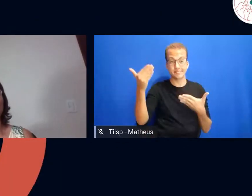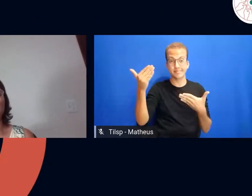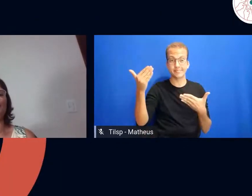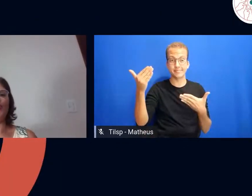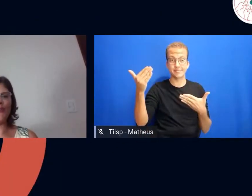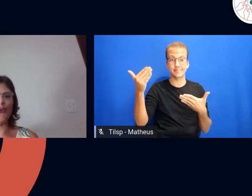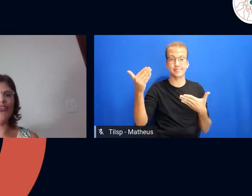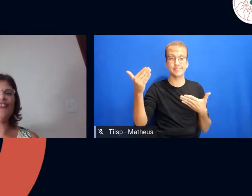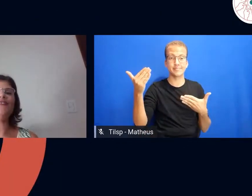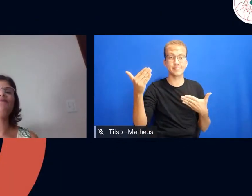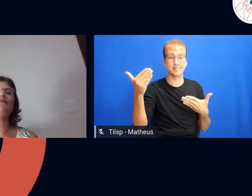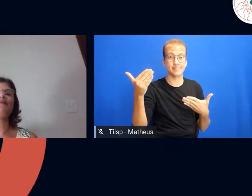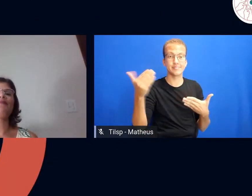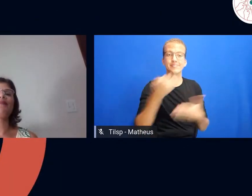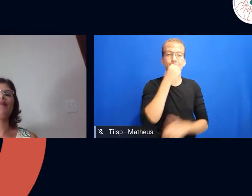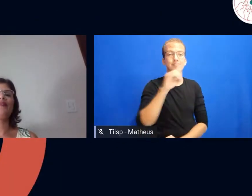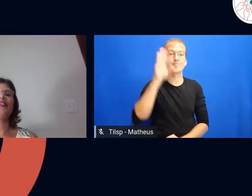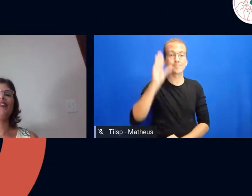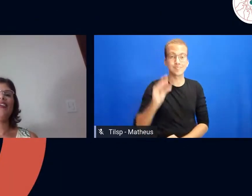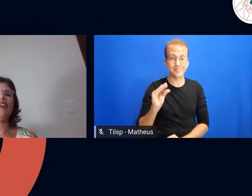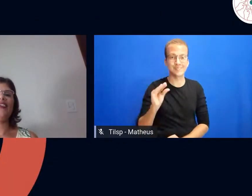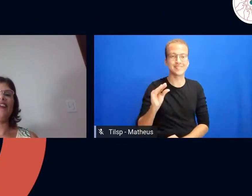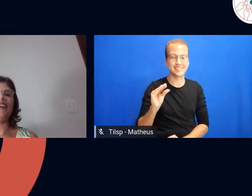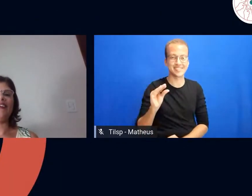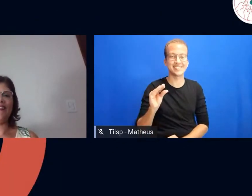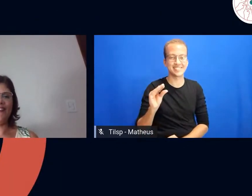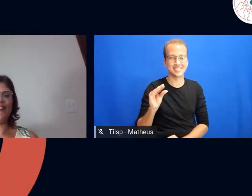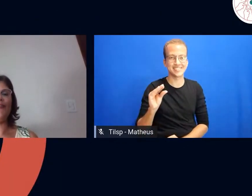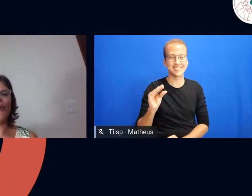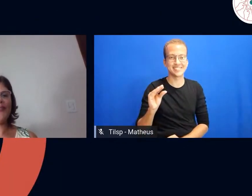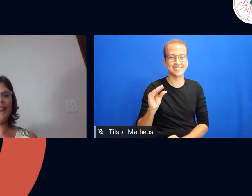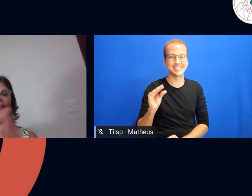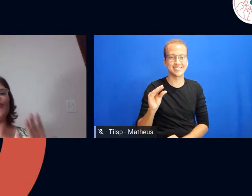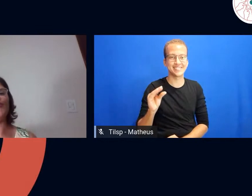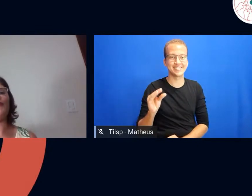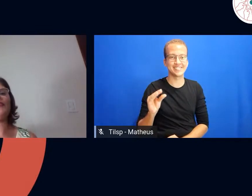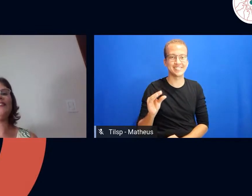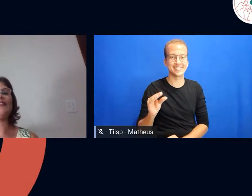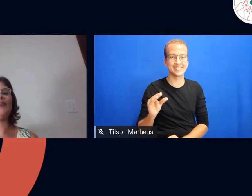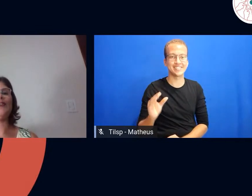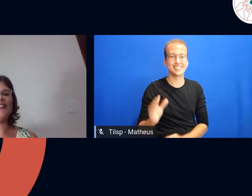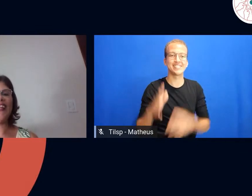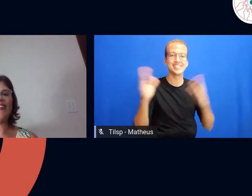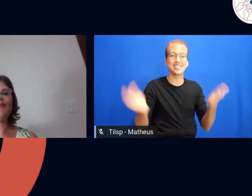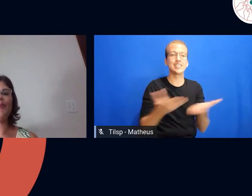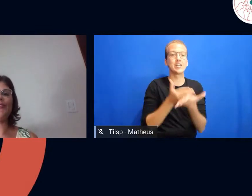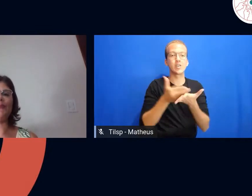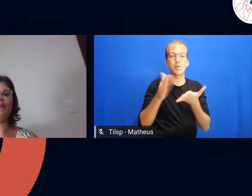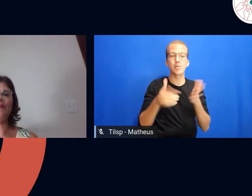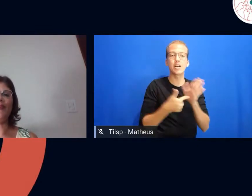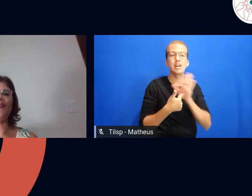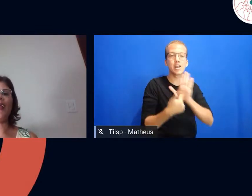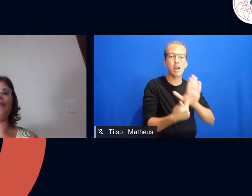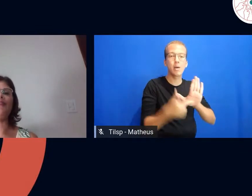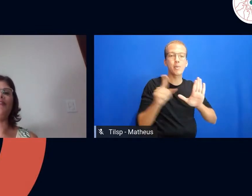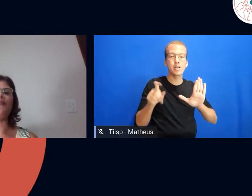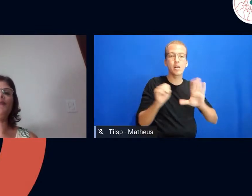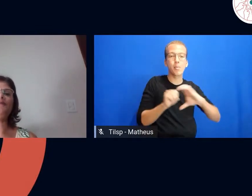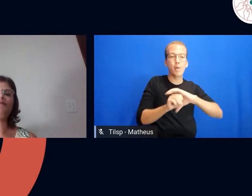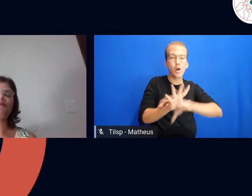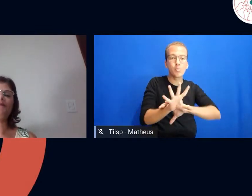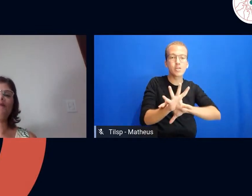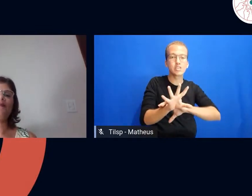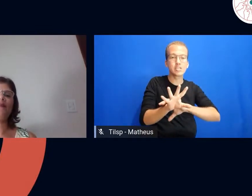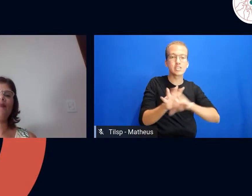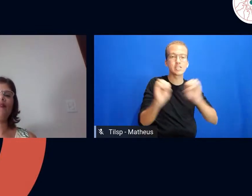Obrigada. Boa noite. Eu já vou começar logo com a apresentação dos slides. Pode colocar, por